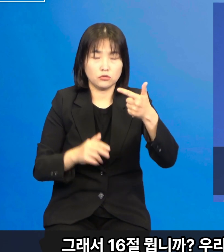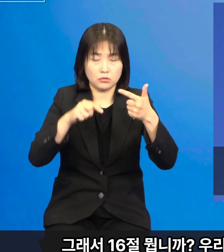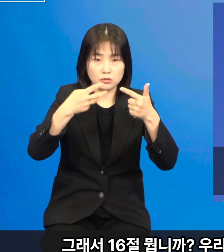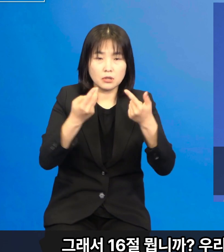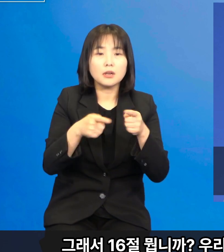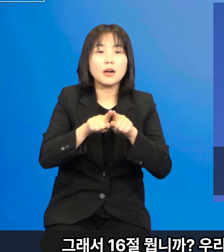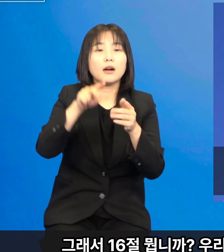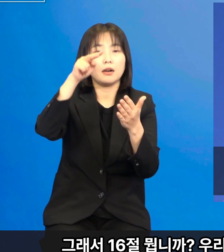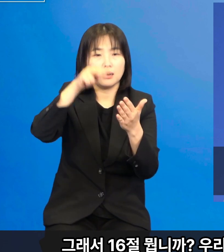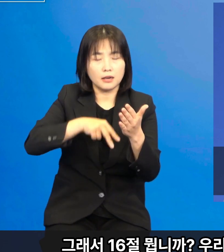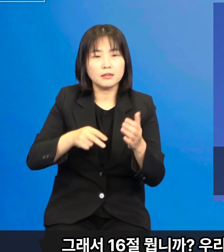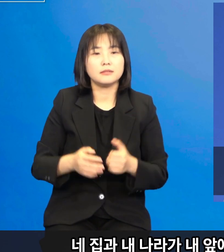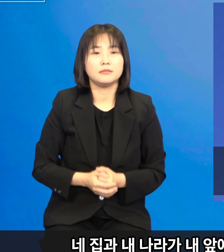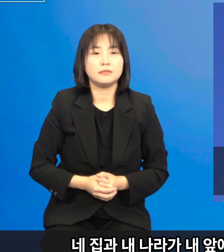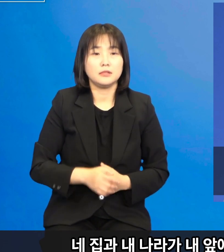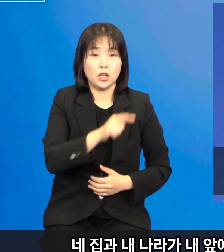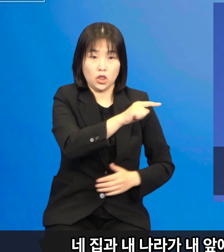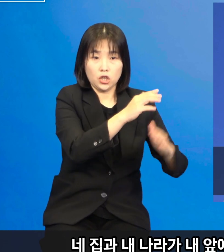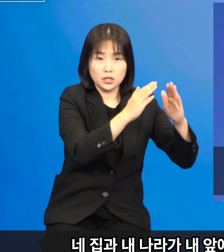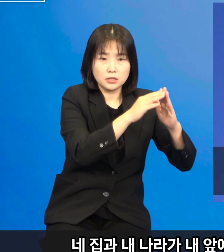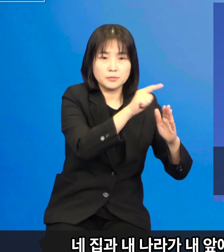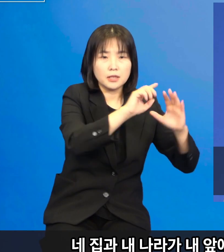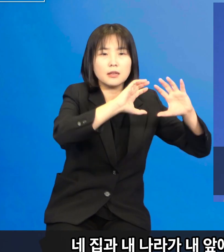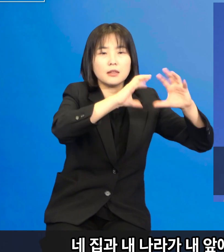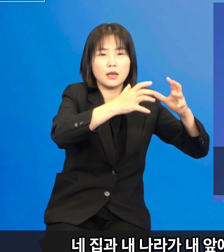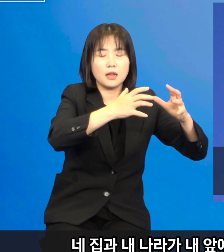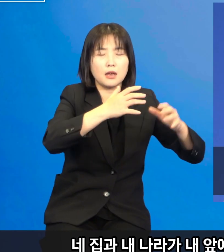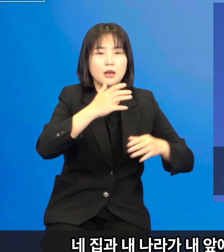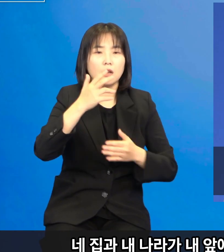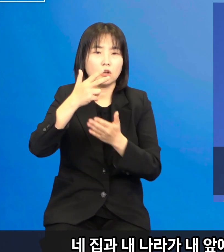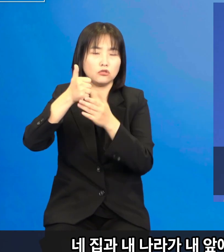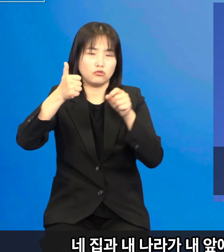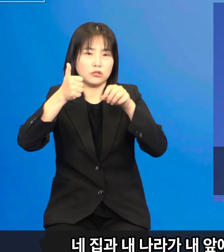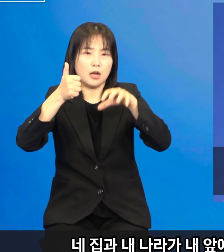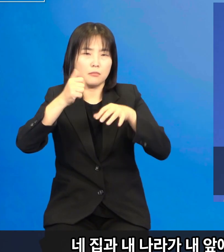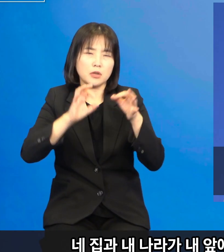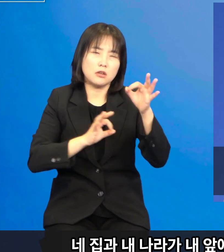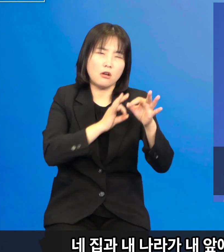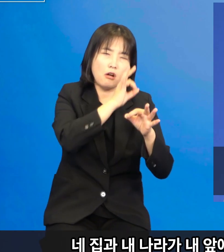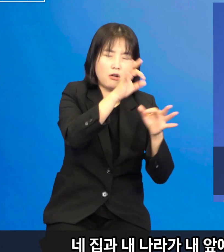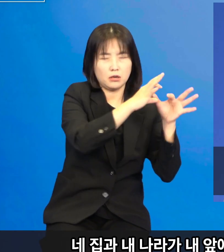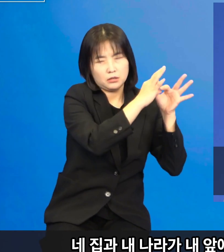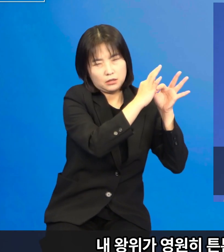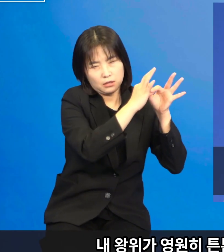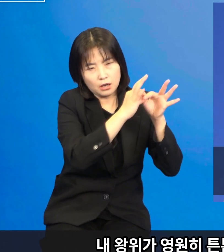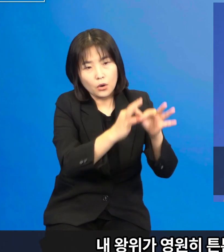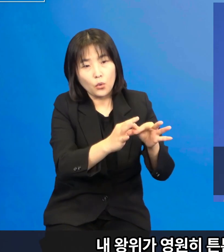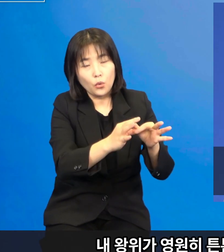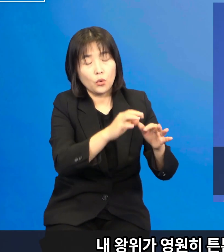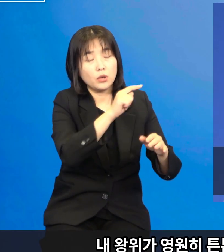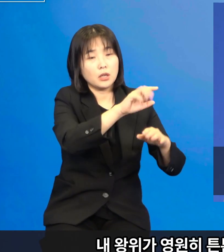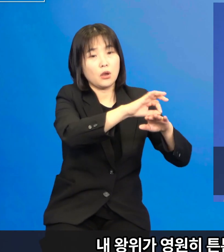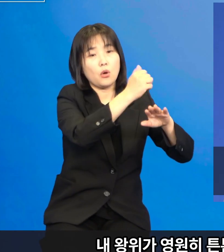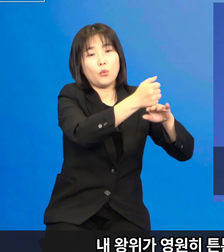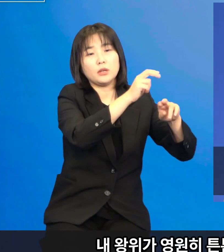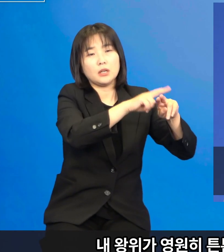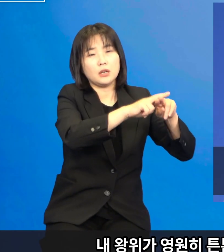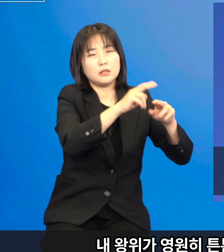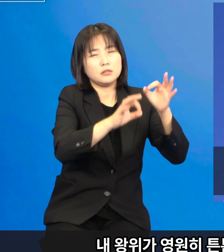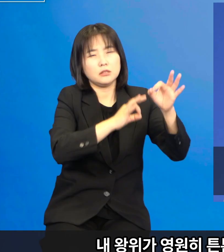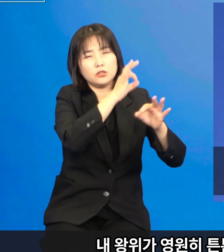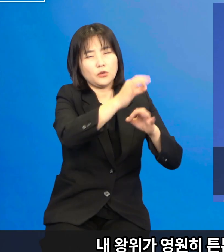함께 읽어보겠습니다. 시작. 너의 집과 내 나라가 내 앞에서 영원히 이어갈 것이며 내 왕위가